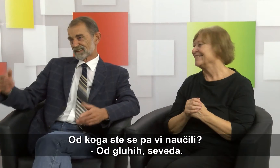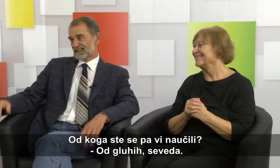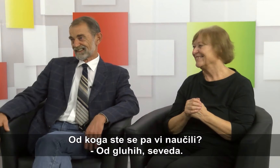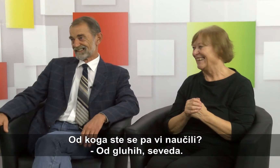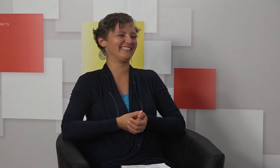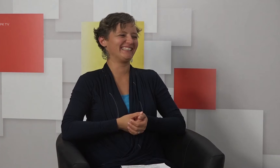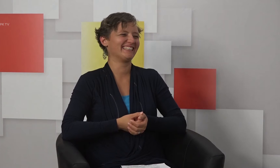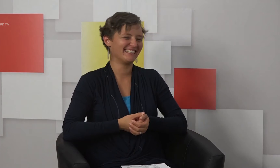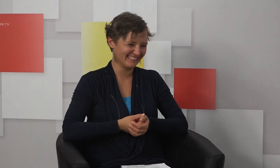seveda.